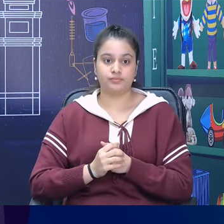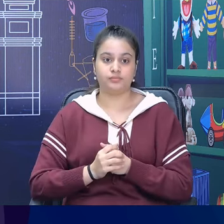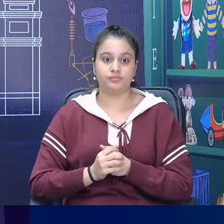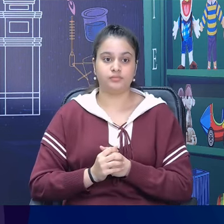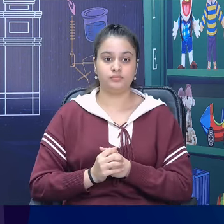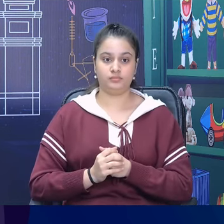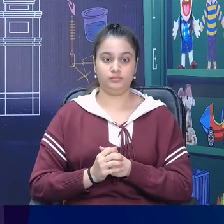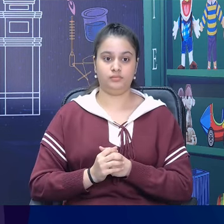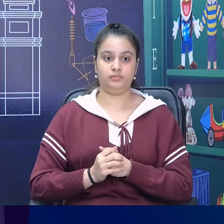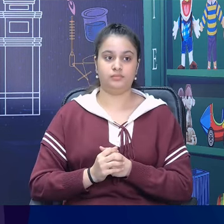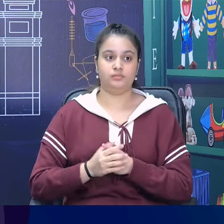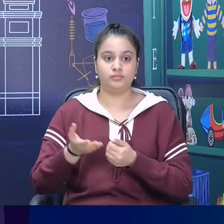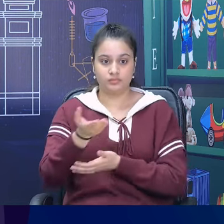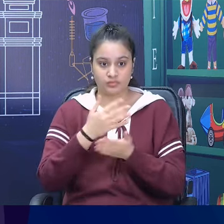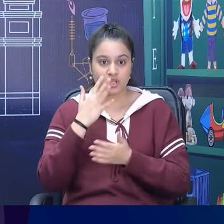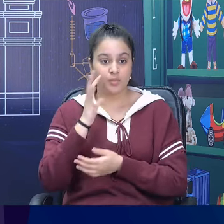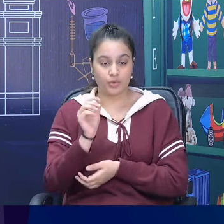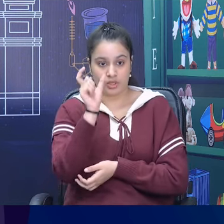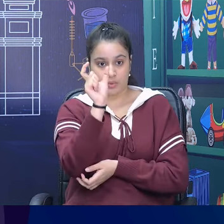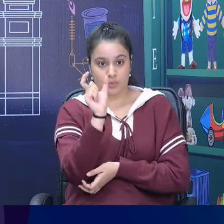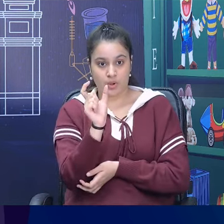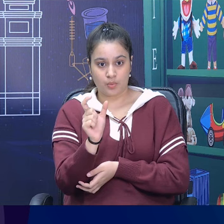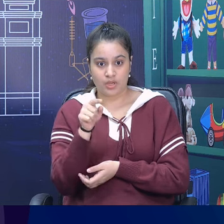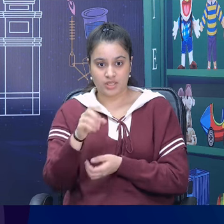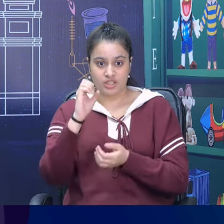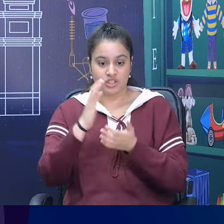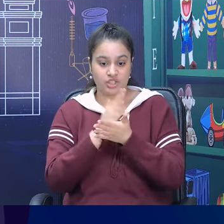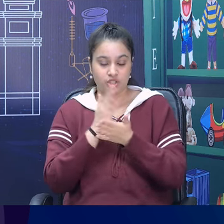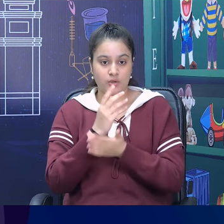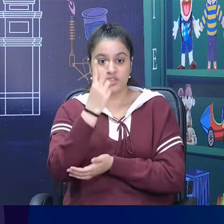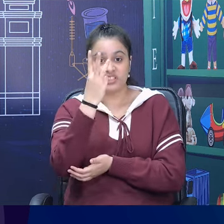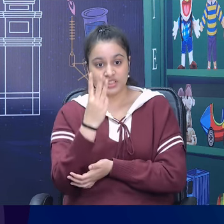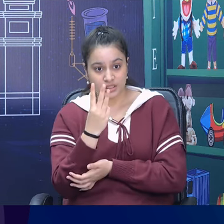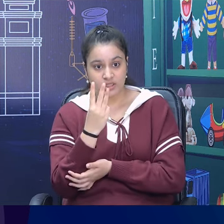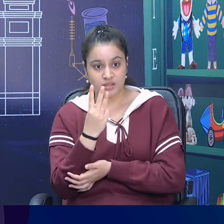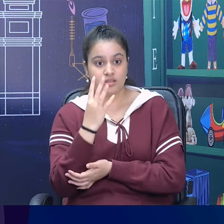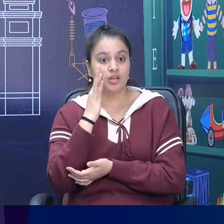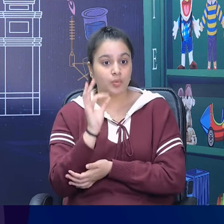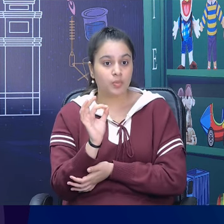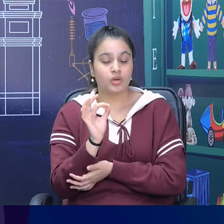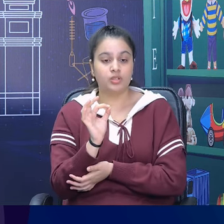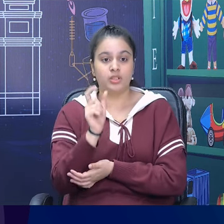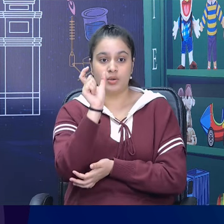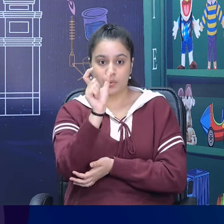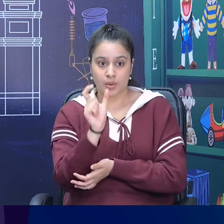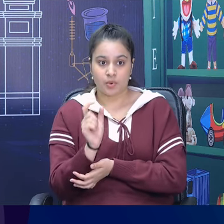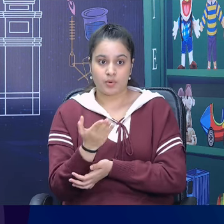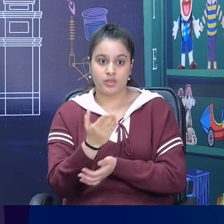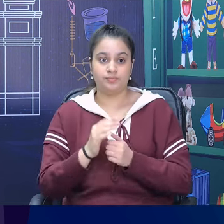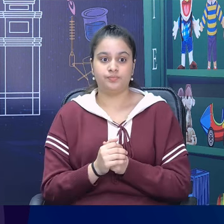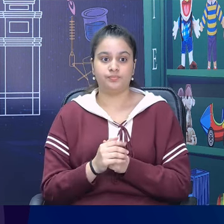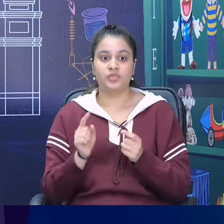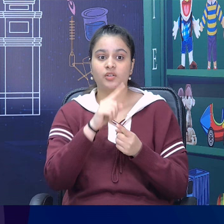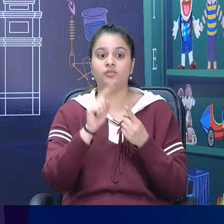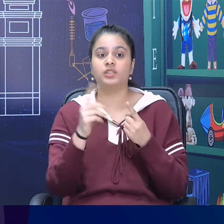बच्च अब बच्चों आपके कीवर्ड्स पर चलते हैं आपने इस चैप्टर के माध्यम से तीन नए कीवर्ड्स तीन नए शब्द सीखे हैं उनको जानते हैं